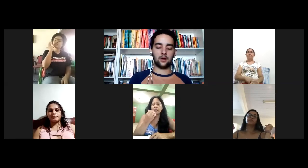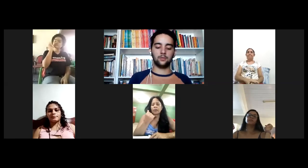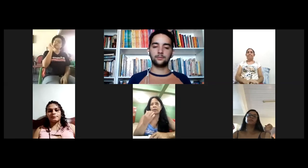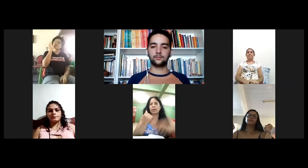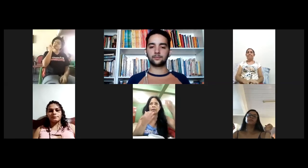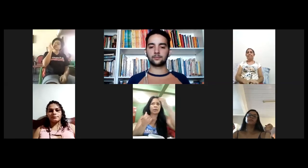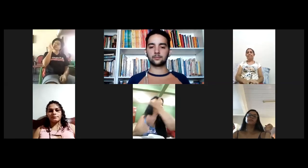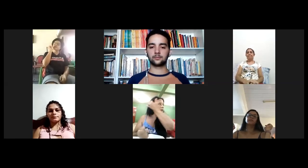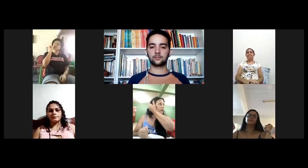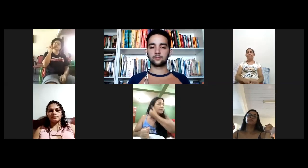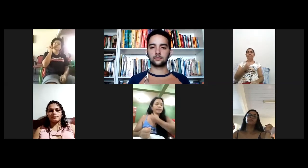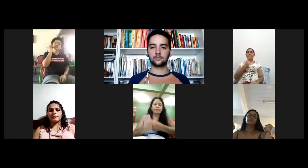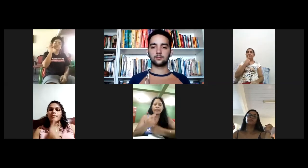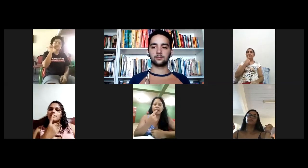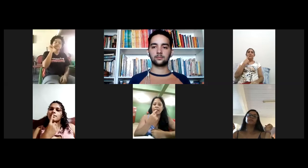sal,